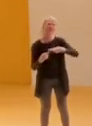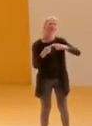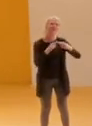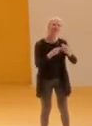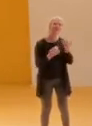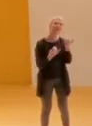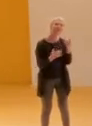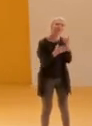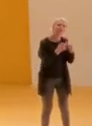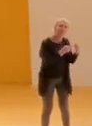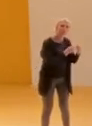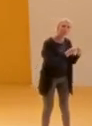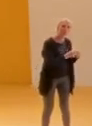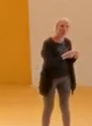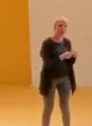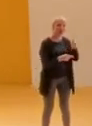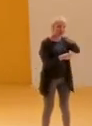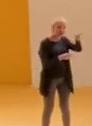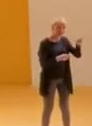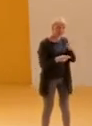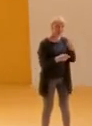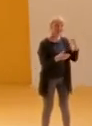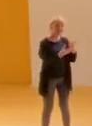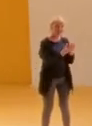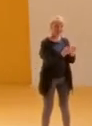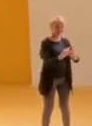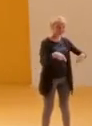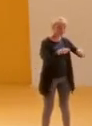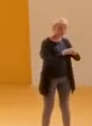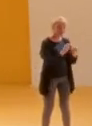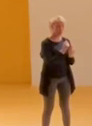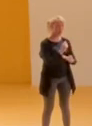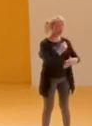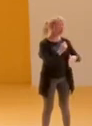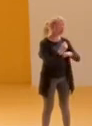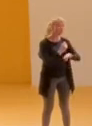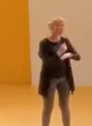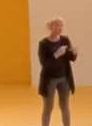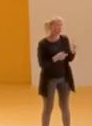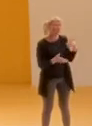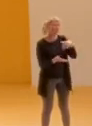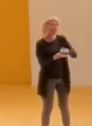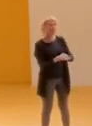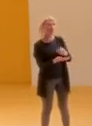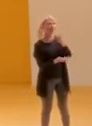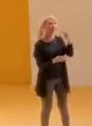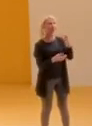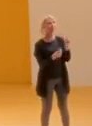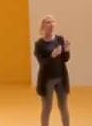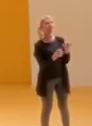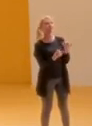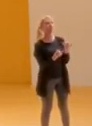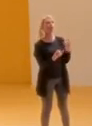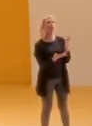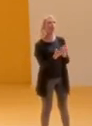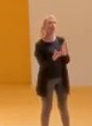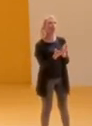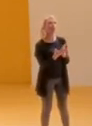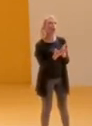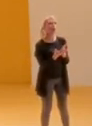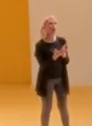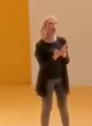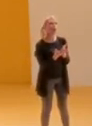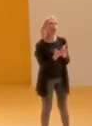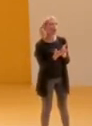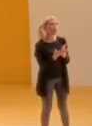A ta osoba która wykonywała czy ta firma która to wykonywała w ogóle się tym nie zajmowała tylko patrzyła A mnie kosztuje to